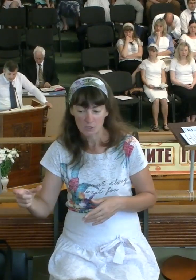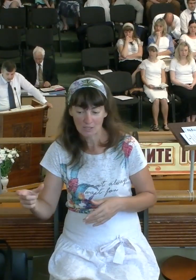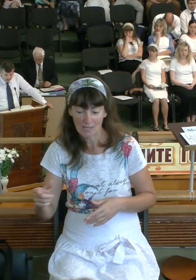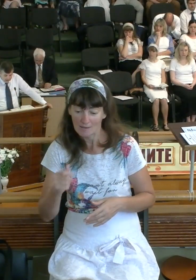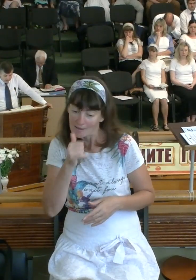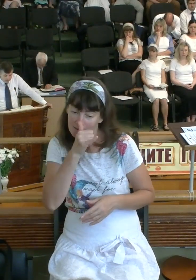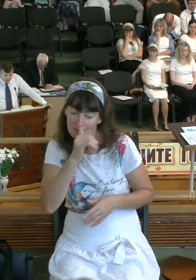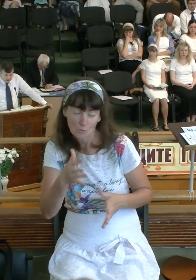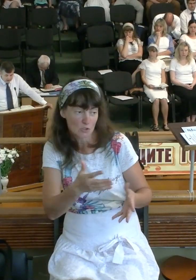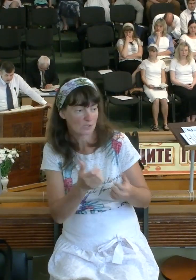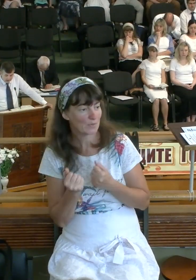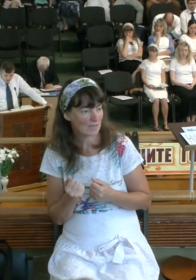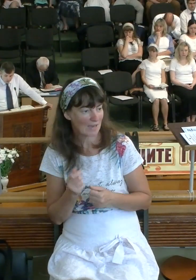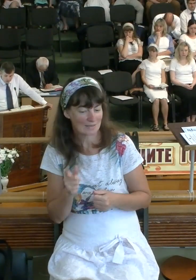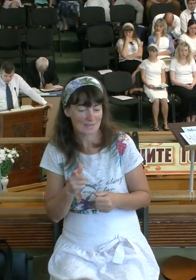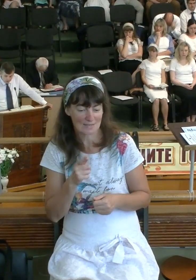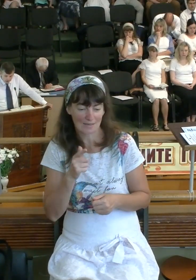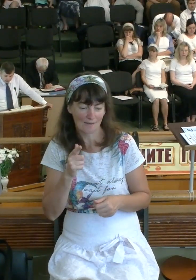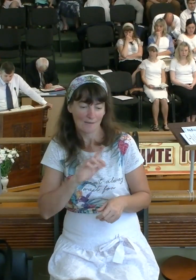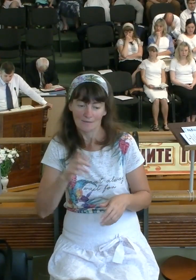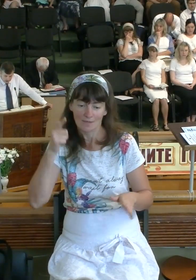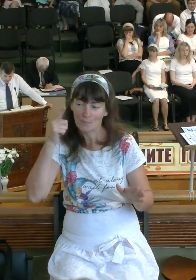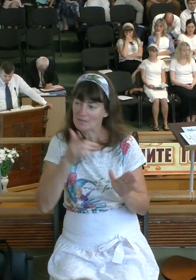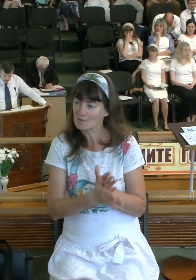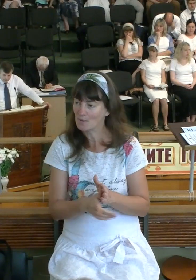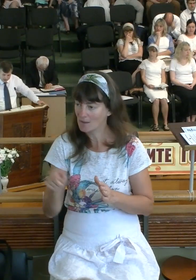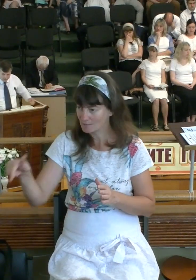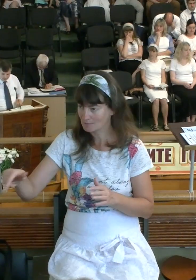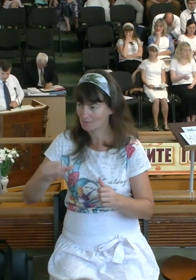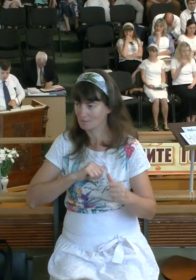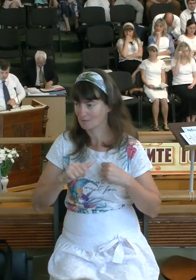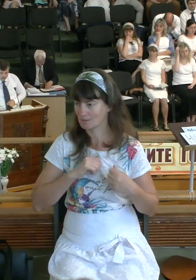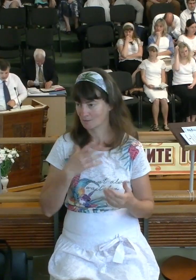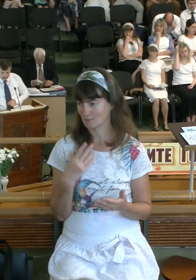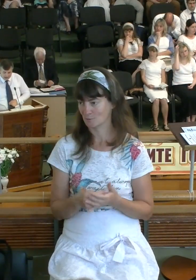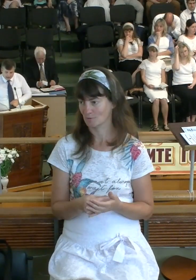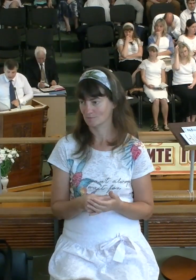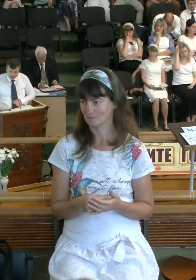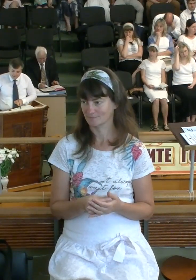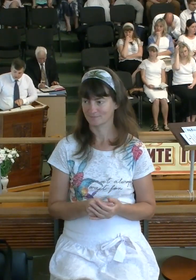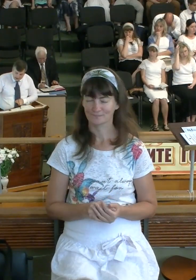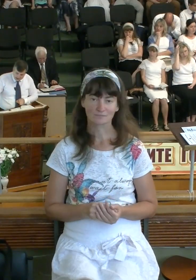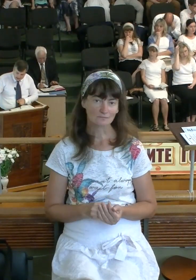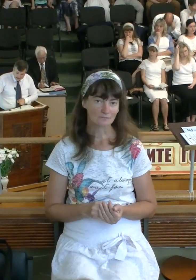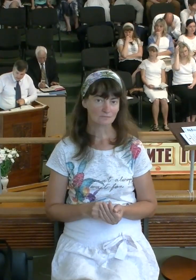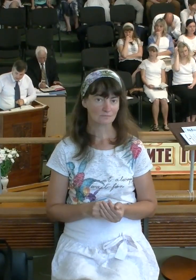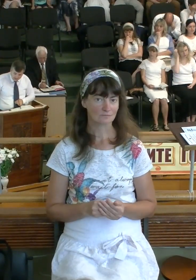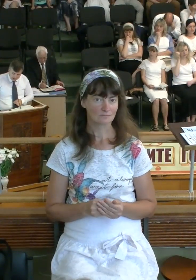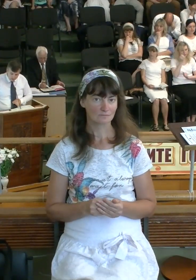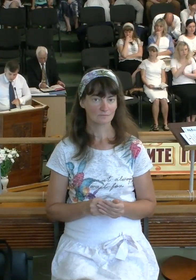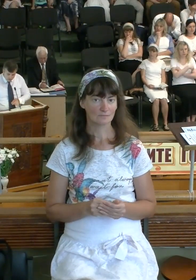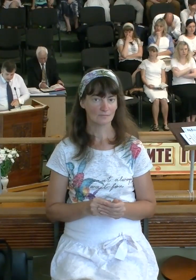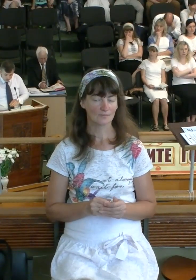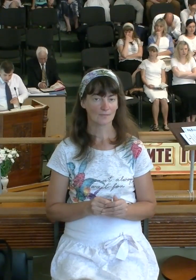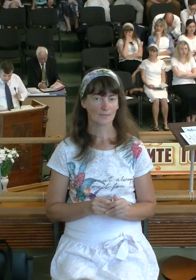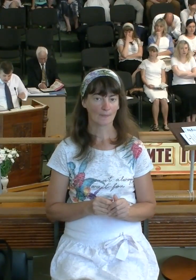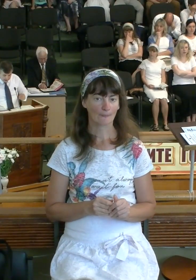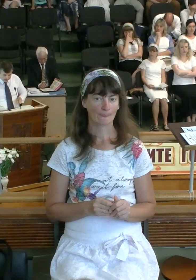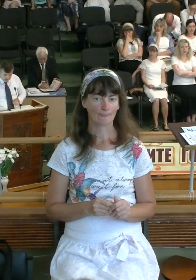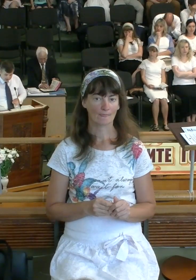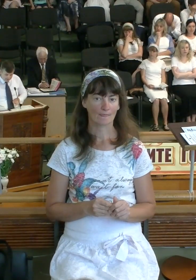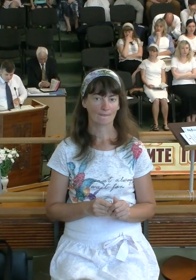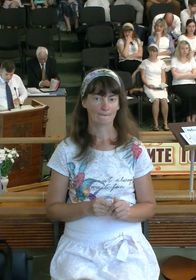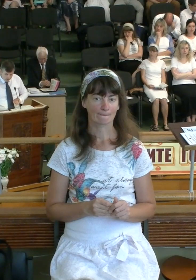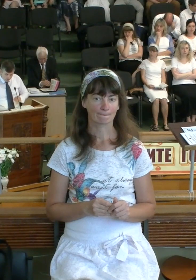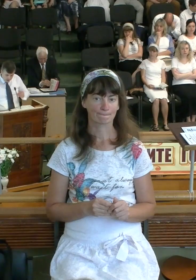при Иордане когда-то приходило очень множество людей. Матфей описывает в своем Евангелии в 3 главе, в 7 и 8 стихе